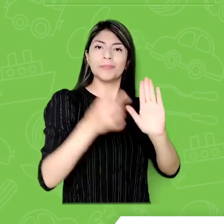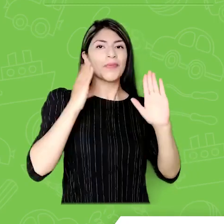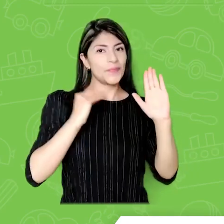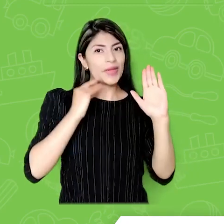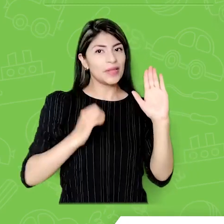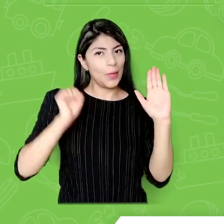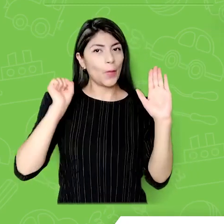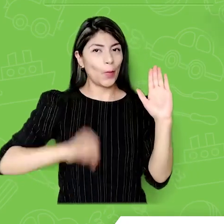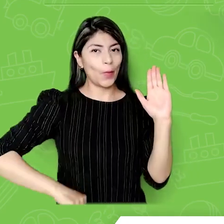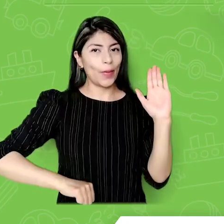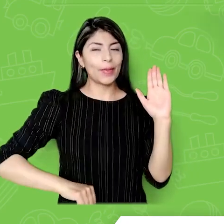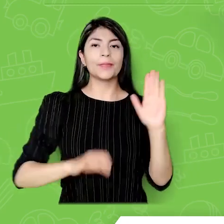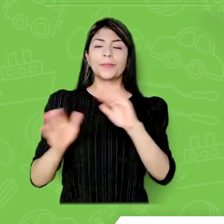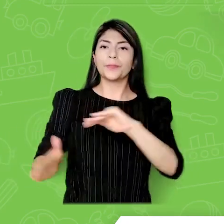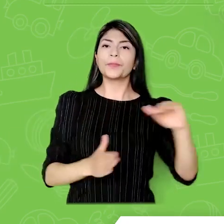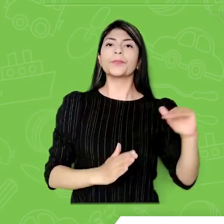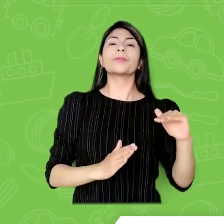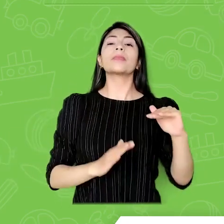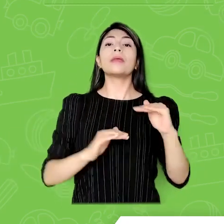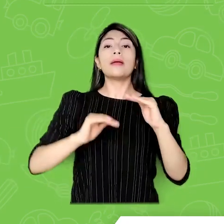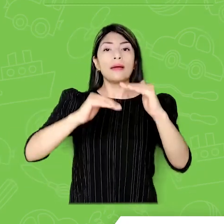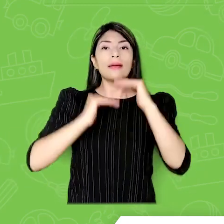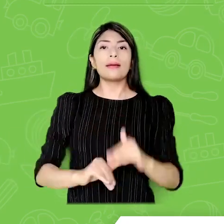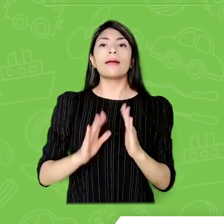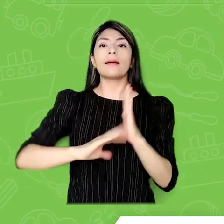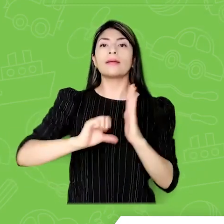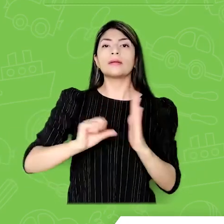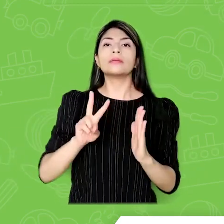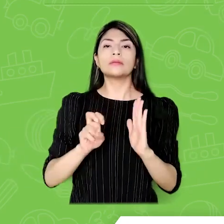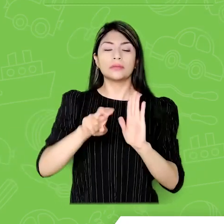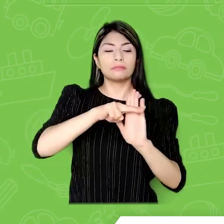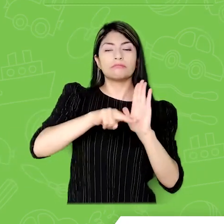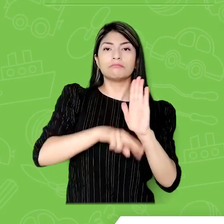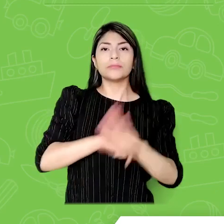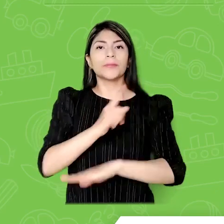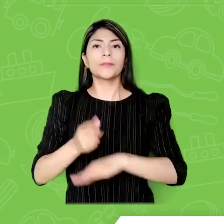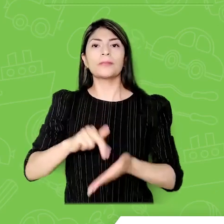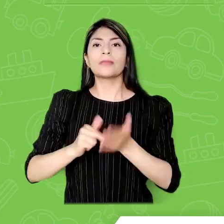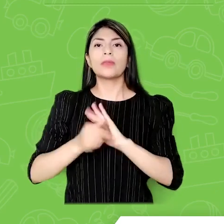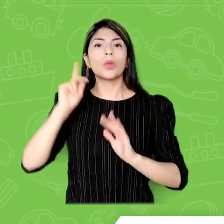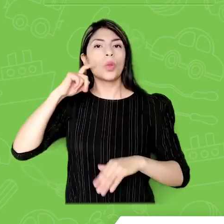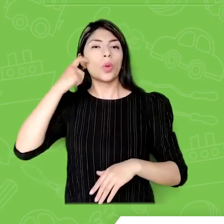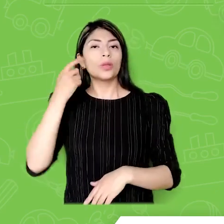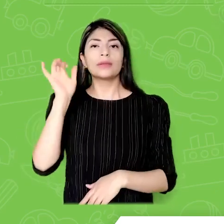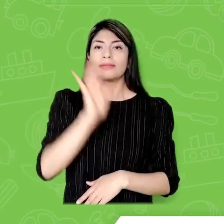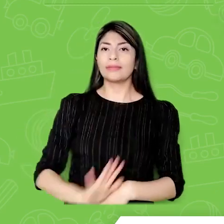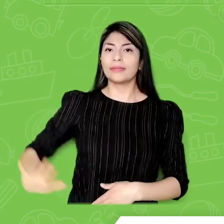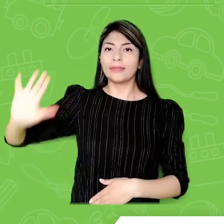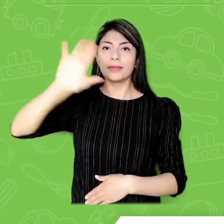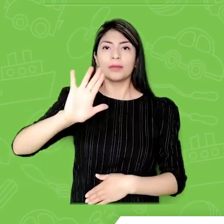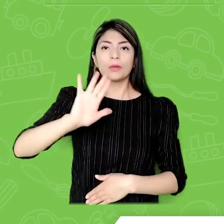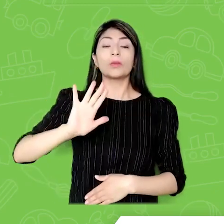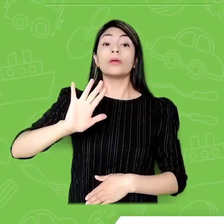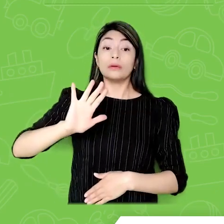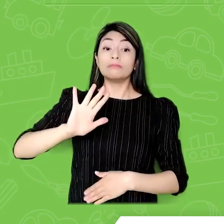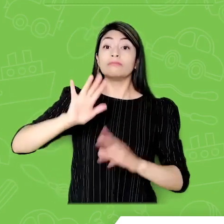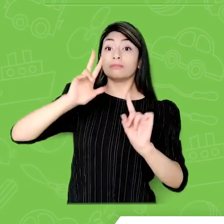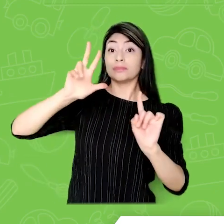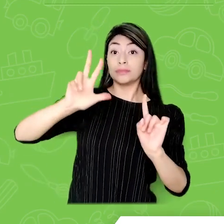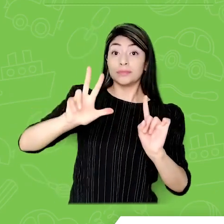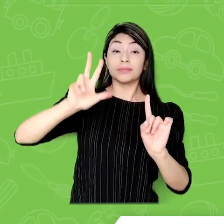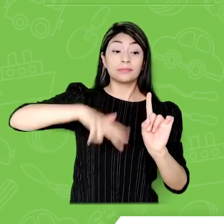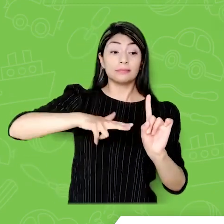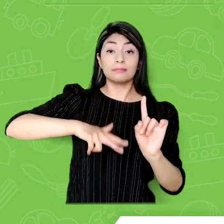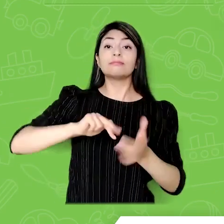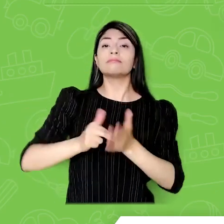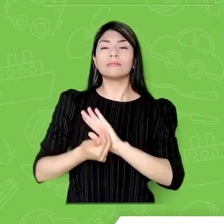7. Reglamentación. El Gobierno Nacional en un término de 3 meses reglamentará las disposiciones a fin de dar cumplimiento a